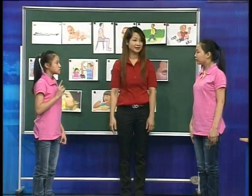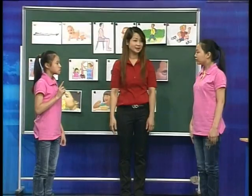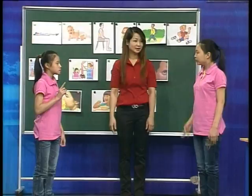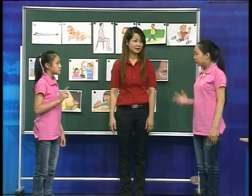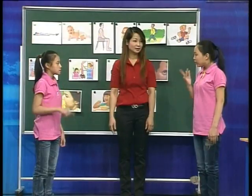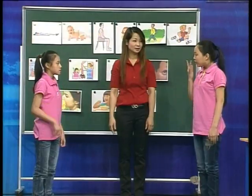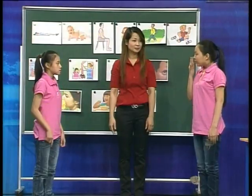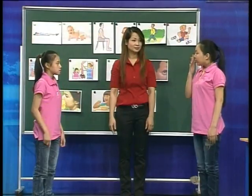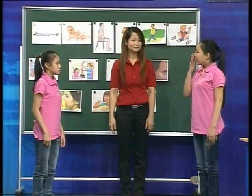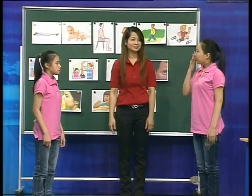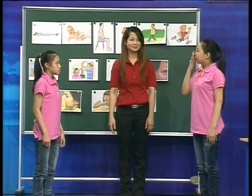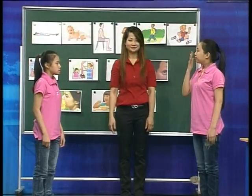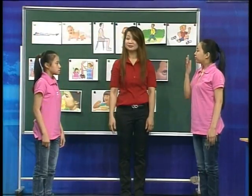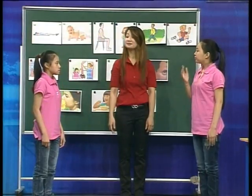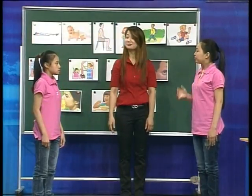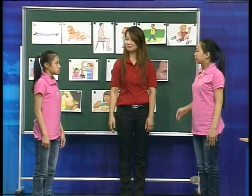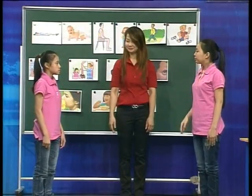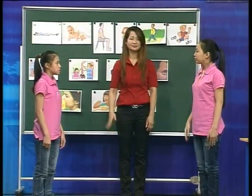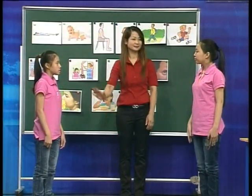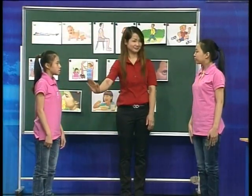Thế mũi thì dùng để làm gì Mũi thì để ngửi